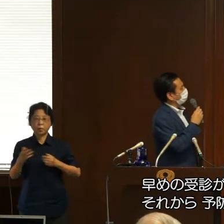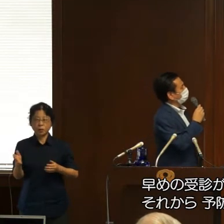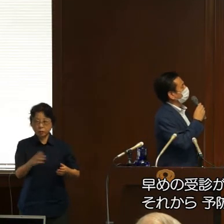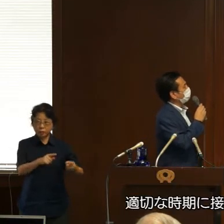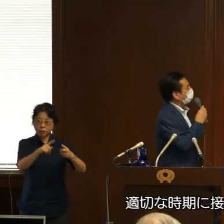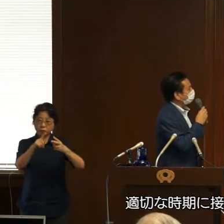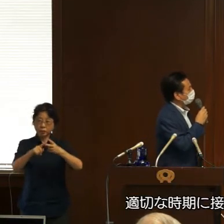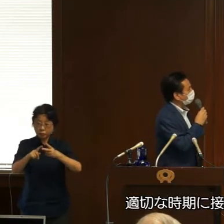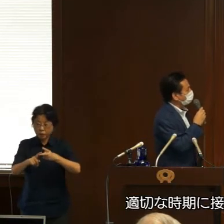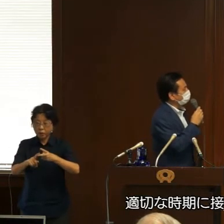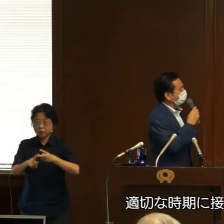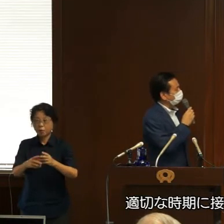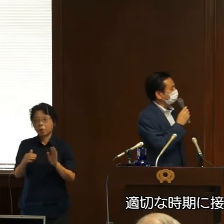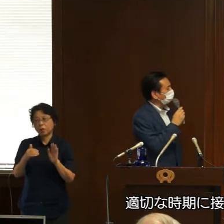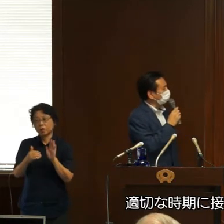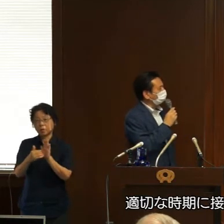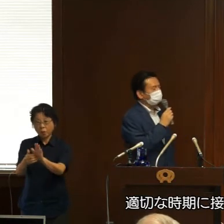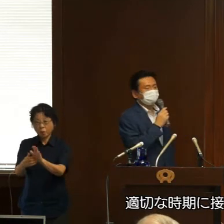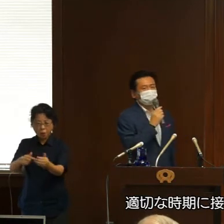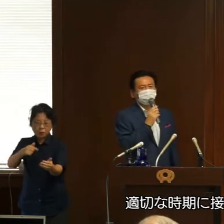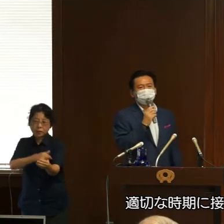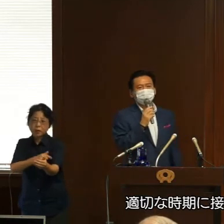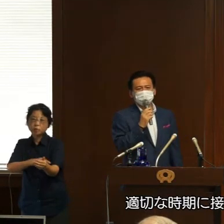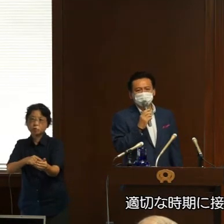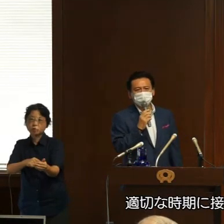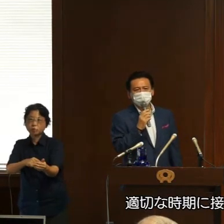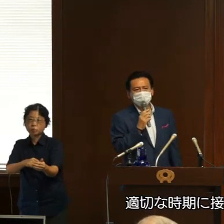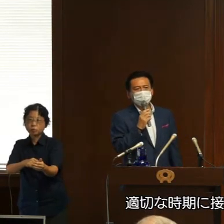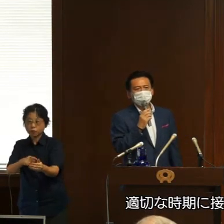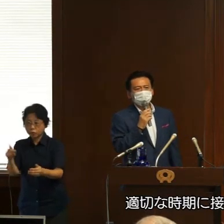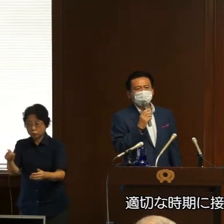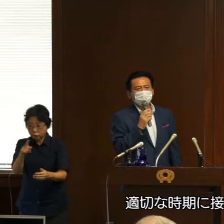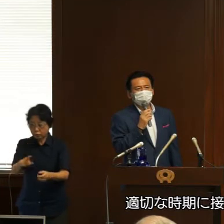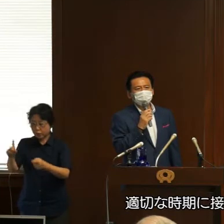、適切な時期に接種することが有効です。